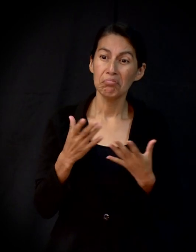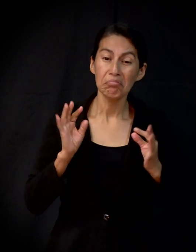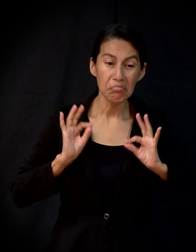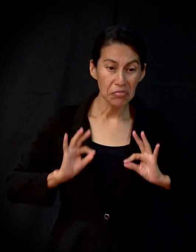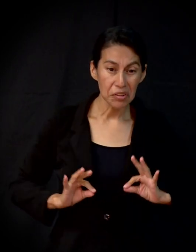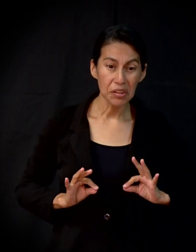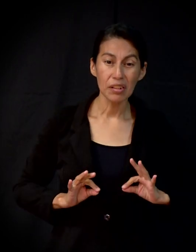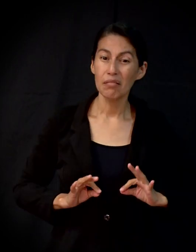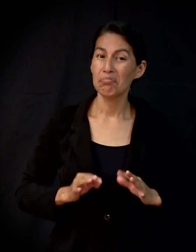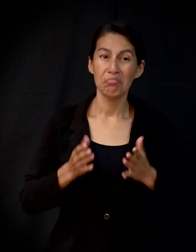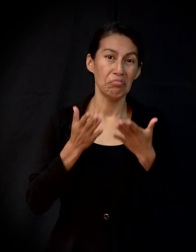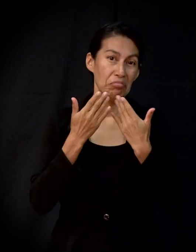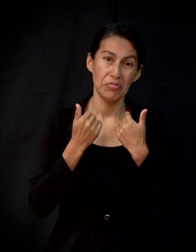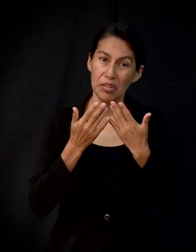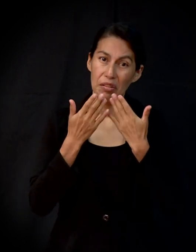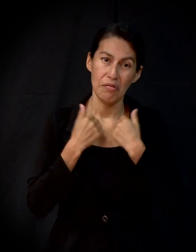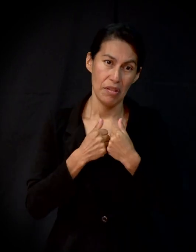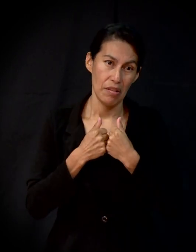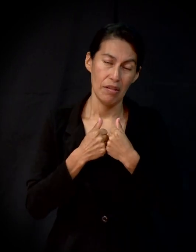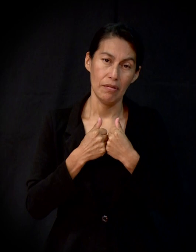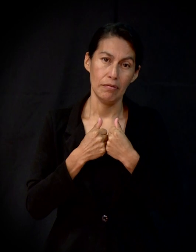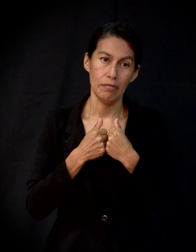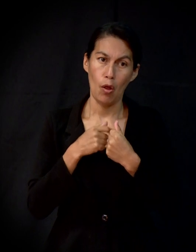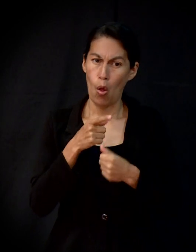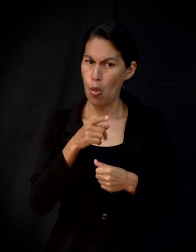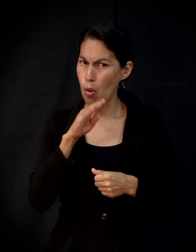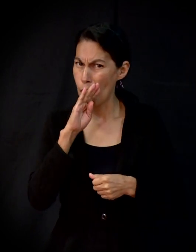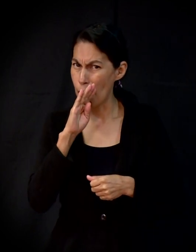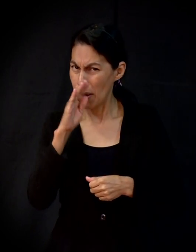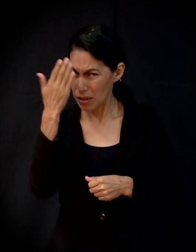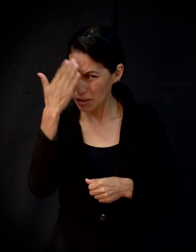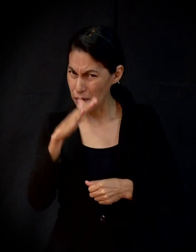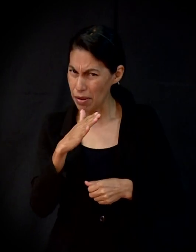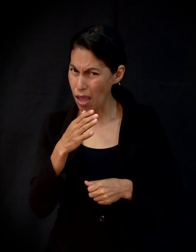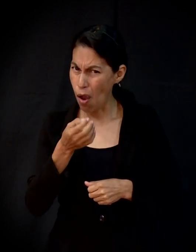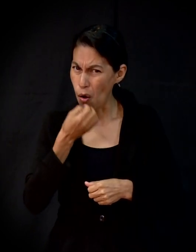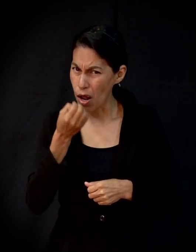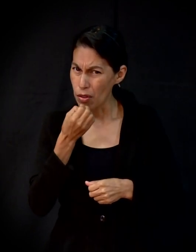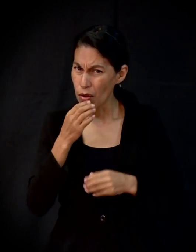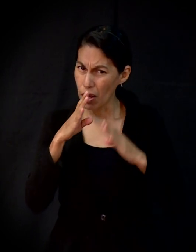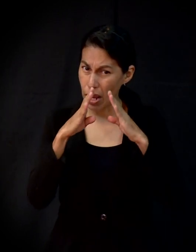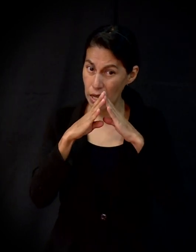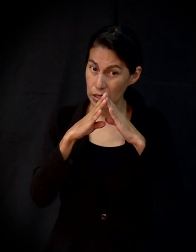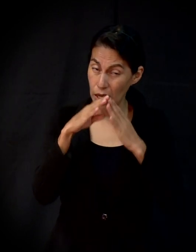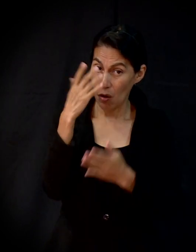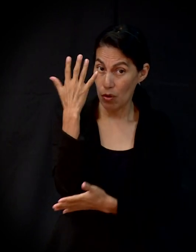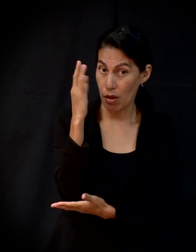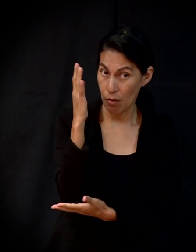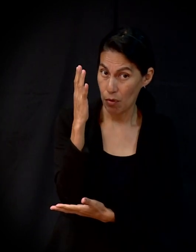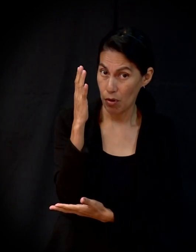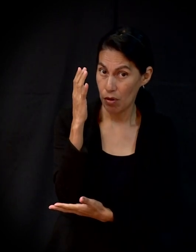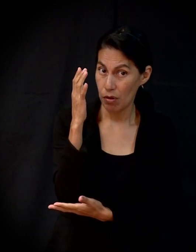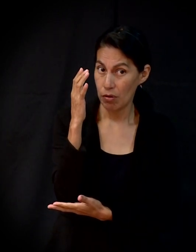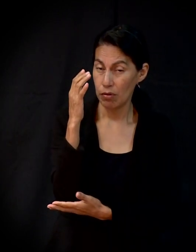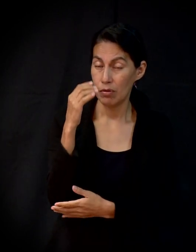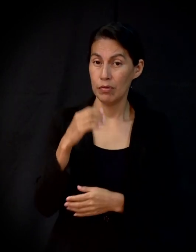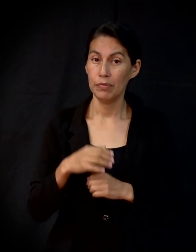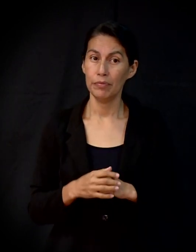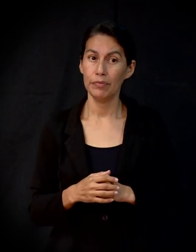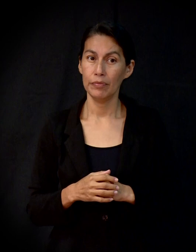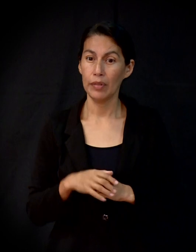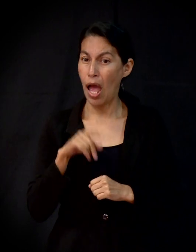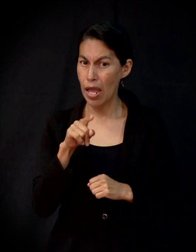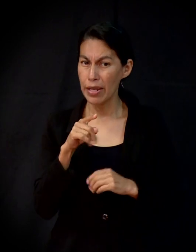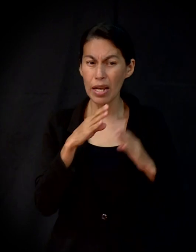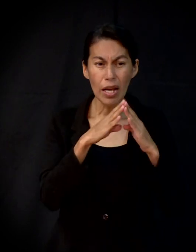pero no llevaba ningún lugar. ¿Tu mamá sabía que tú estabas orando por una casa con un árbol? Pues mi mamá